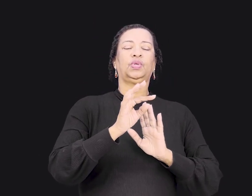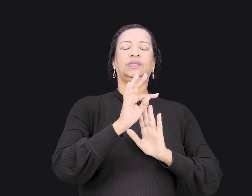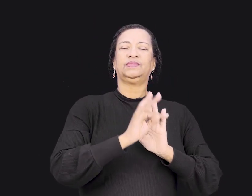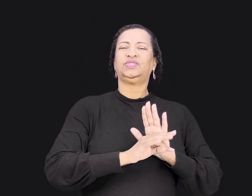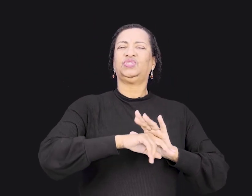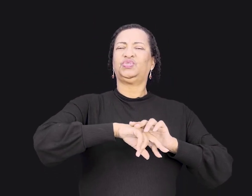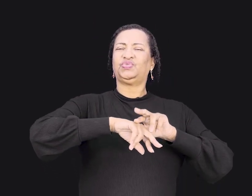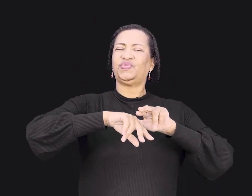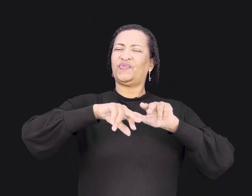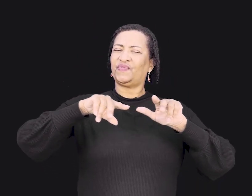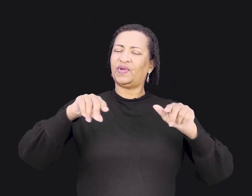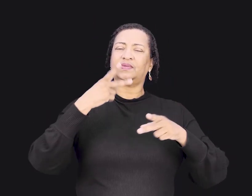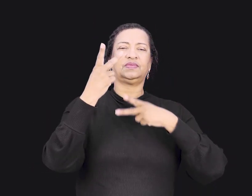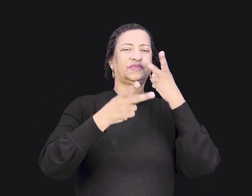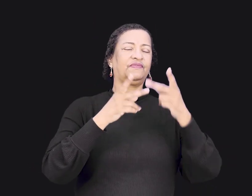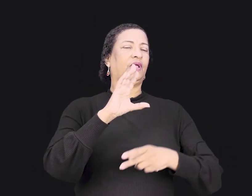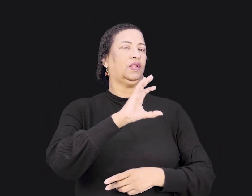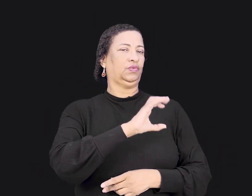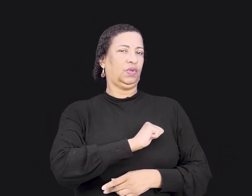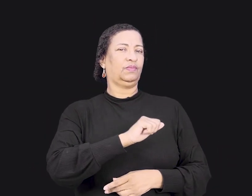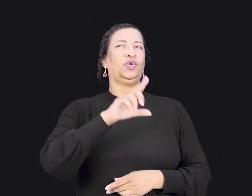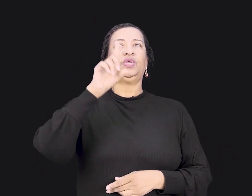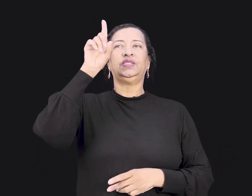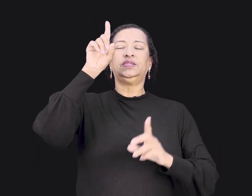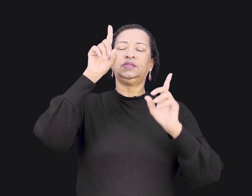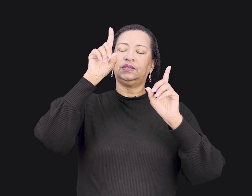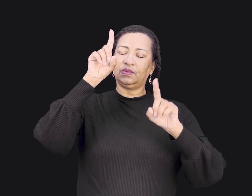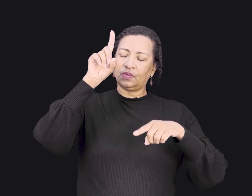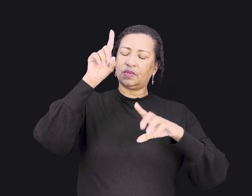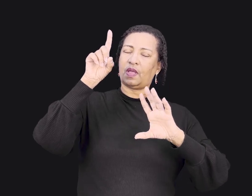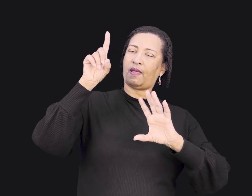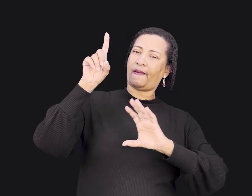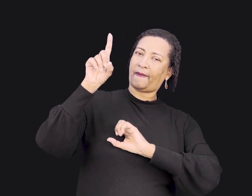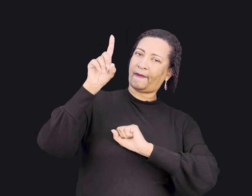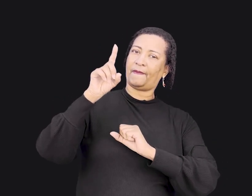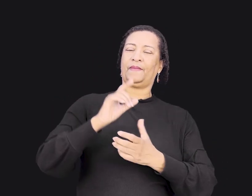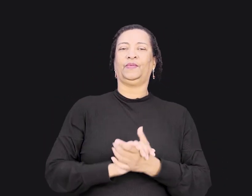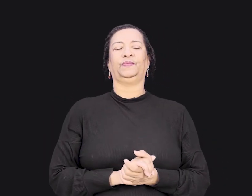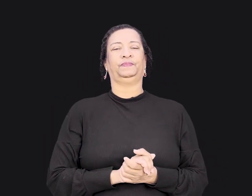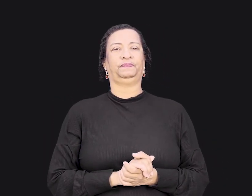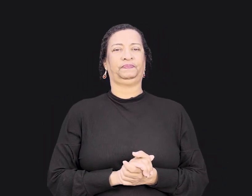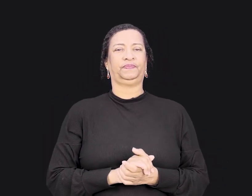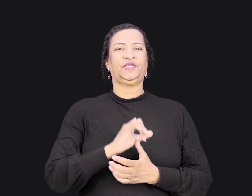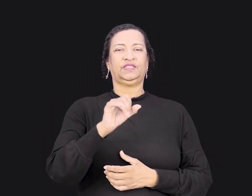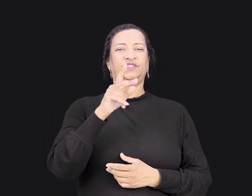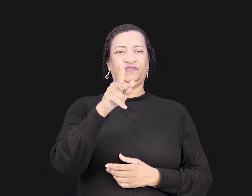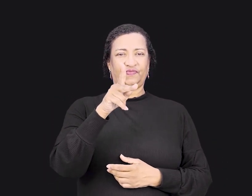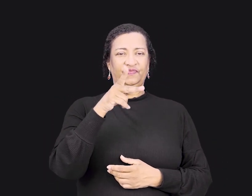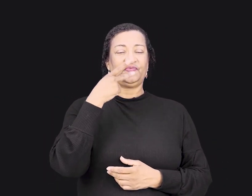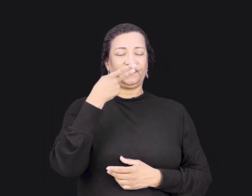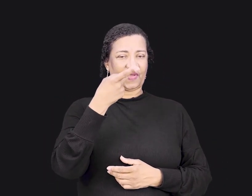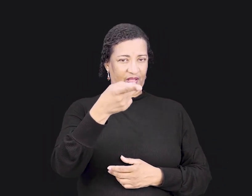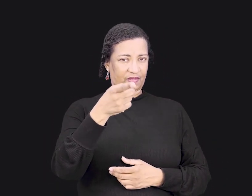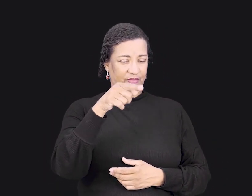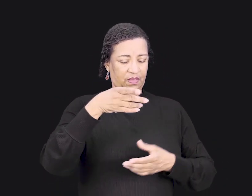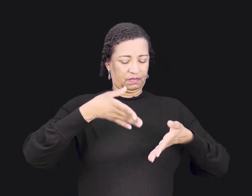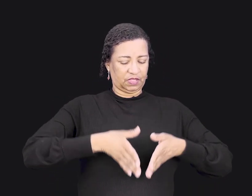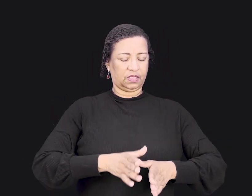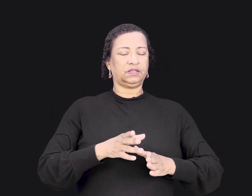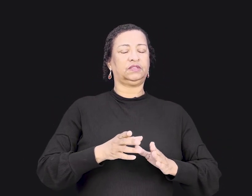Escrituras referentes ao amor. Deus é amor. Se você diz que é nascido de Deus ou que está em Cristo, o Filho